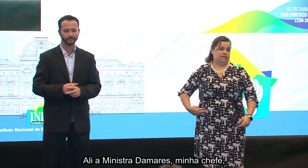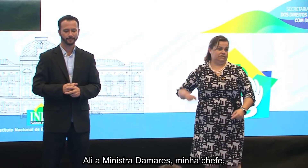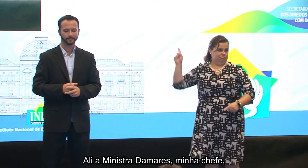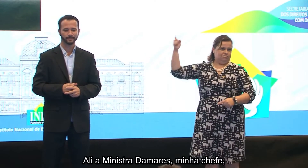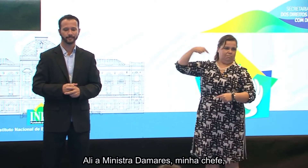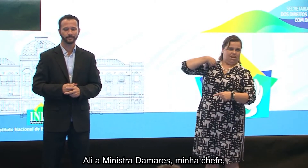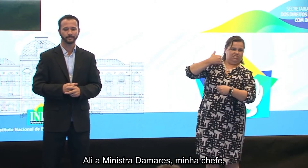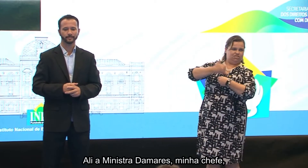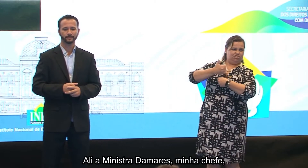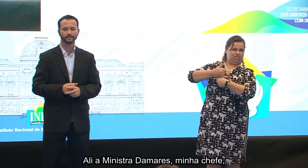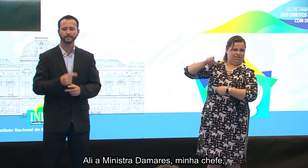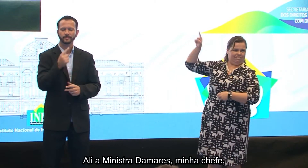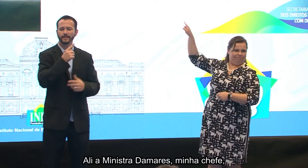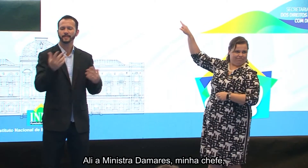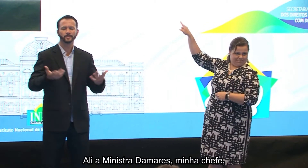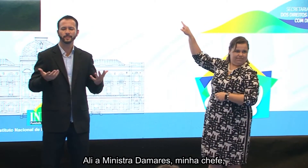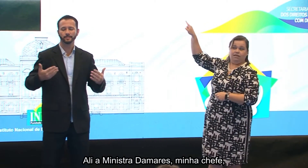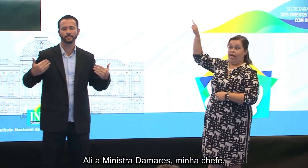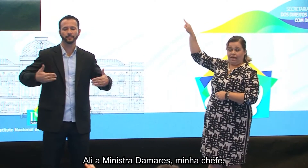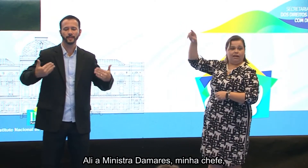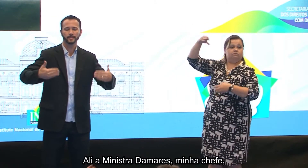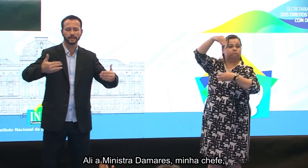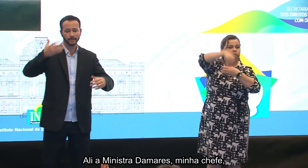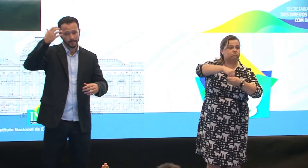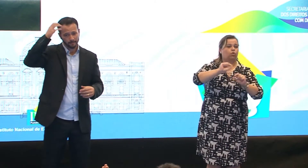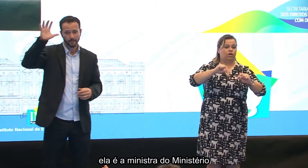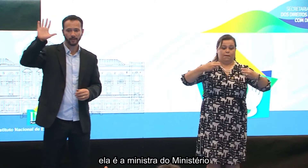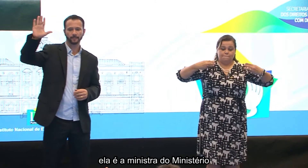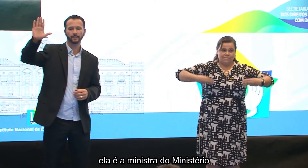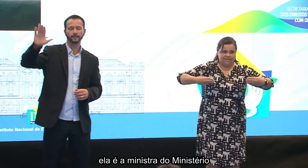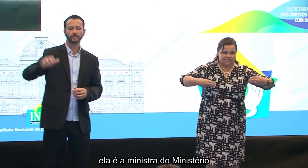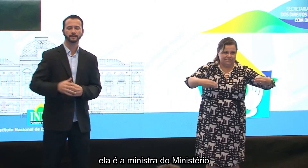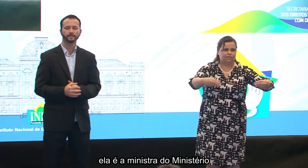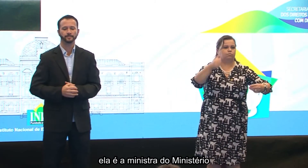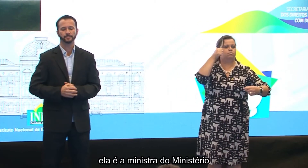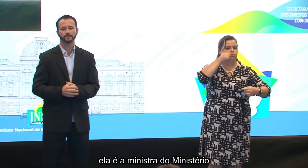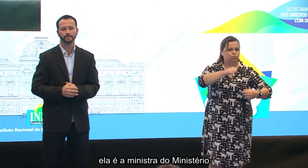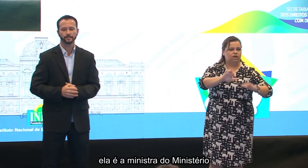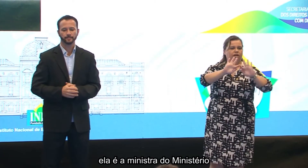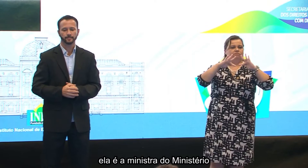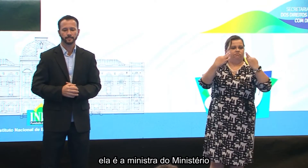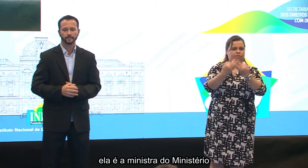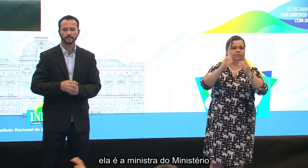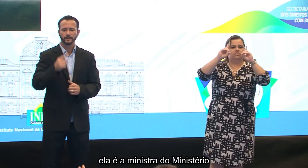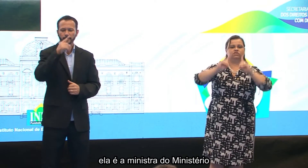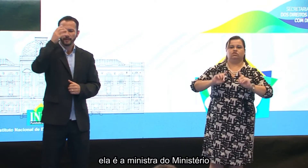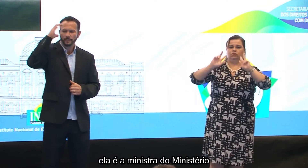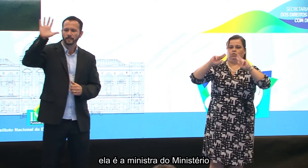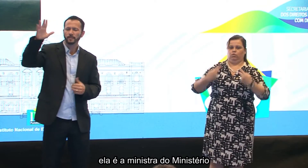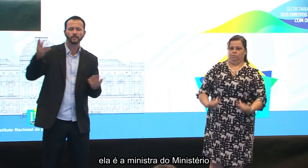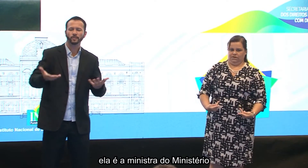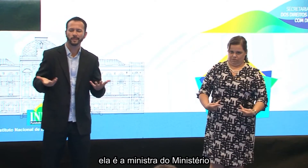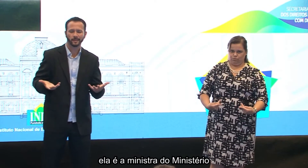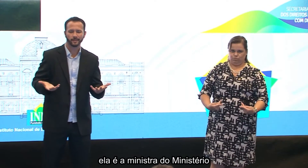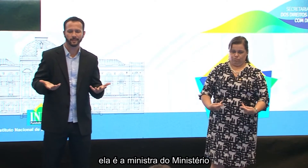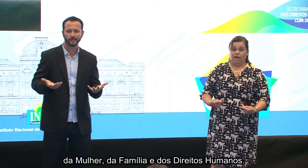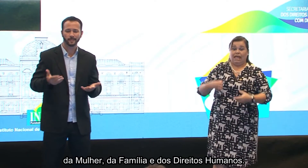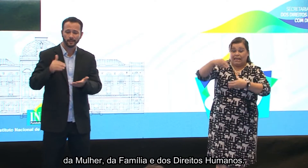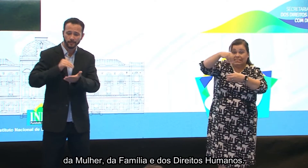Ali é a ministra Damares, a minha chefe. Então, ela é responsável, é a ministra do Ministério da Mulher, da